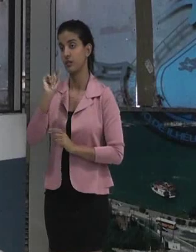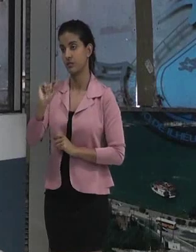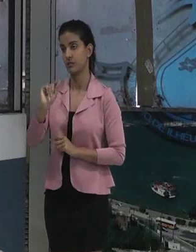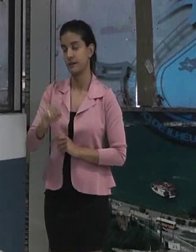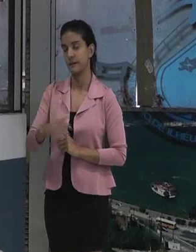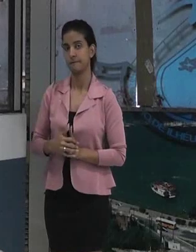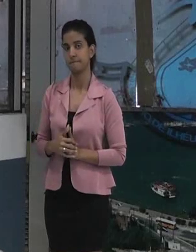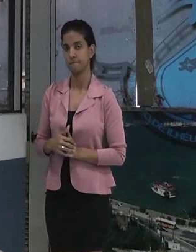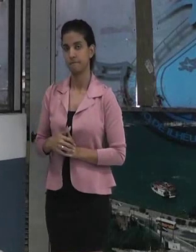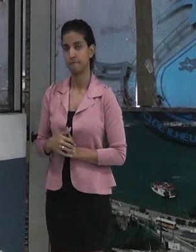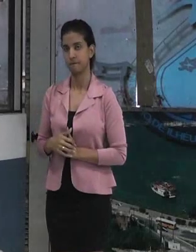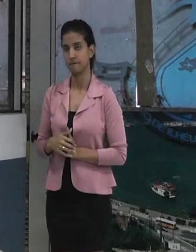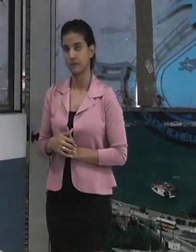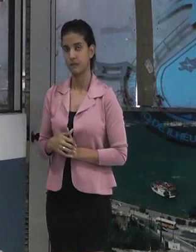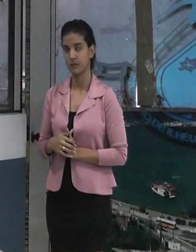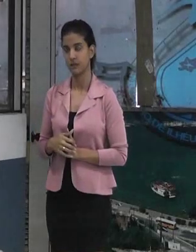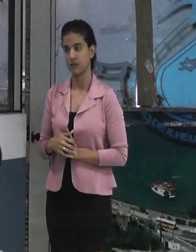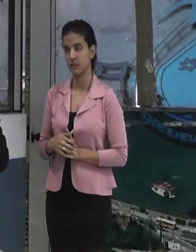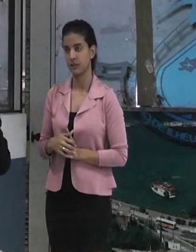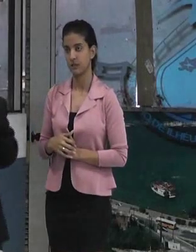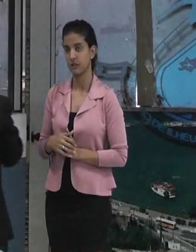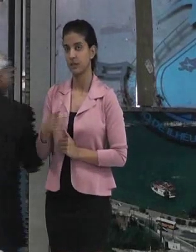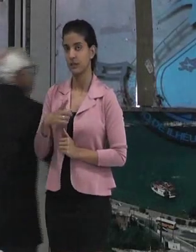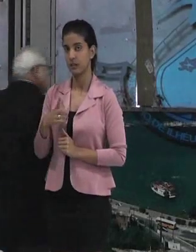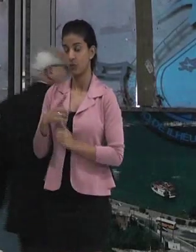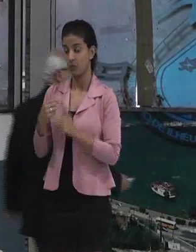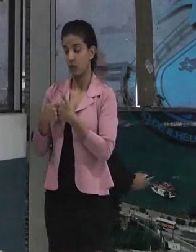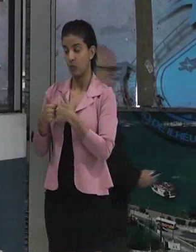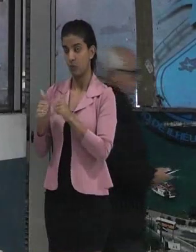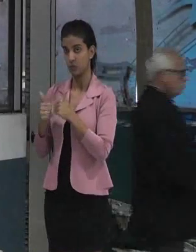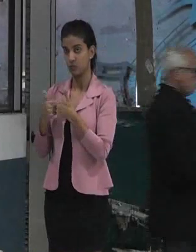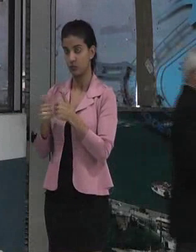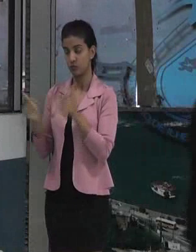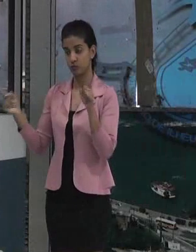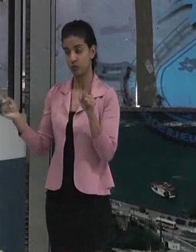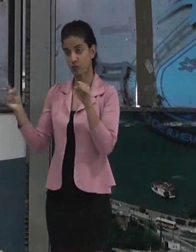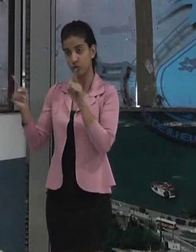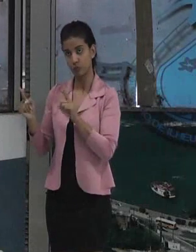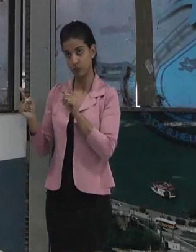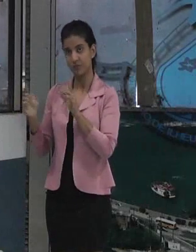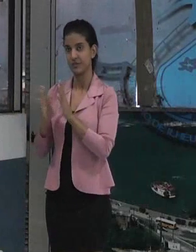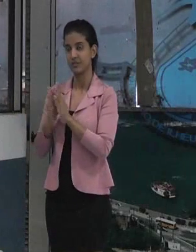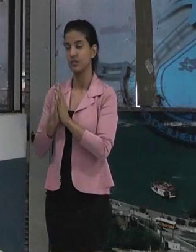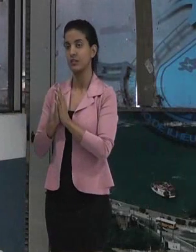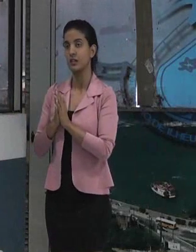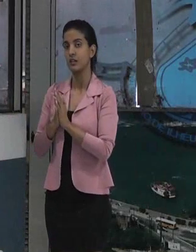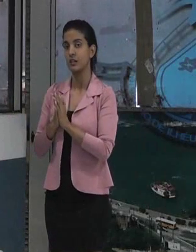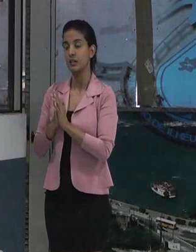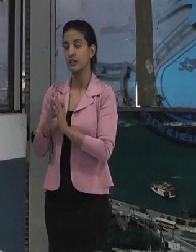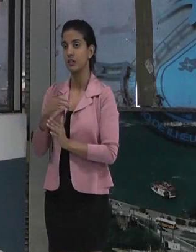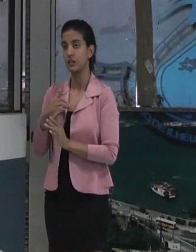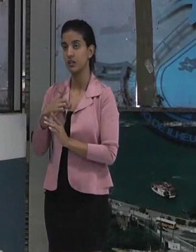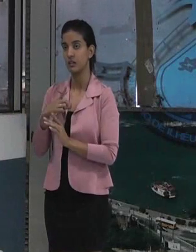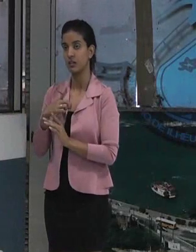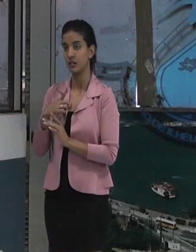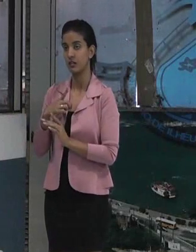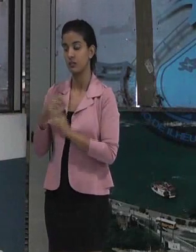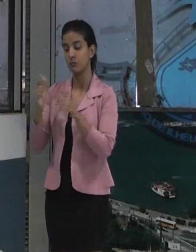só poderá ter micro-ônibus nas linhas em que for comprovado de que não